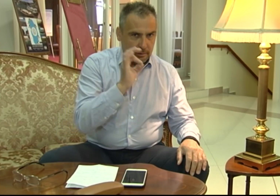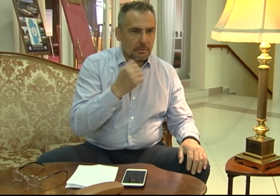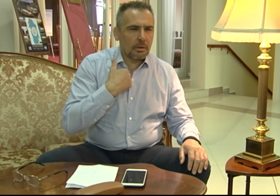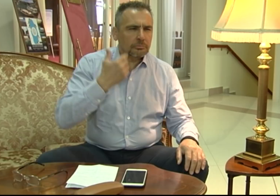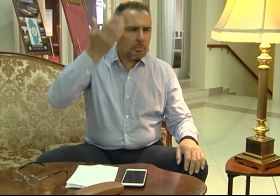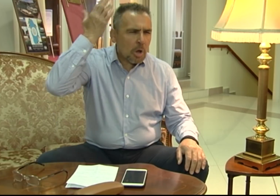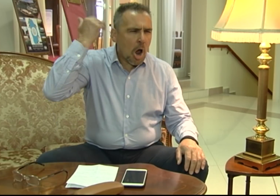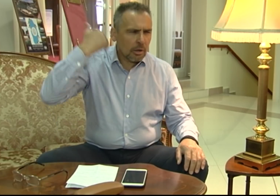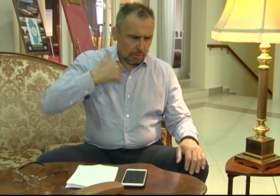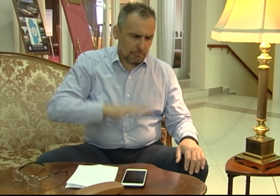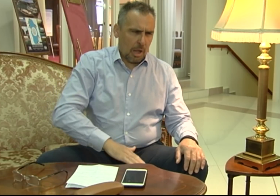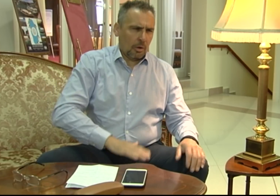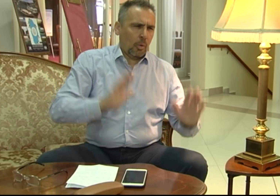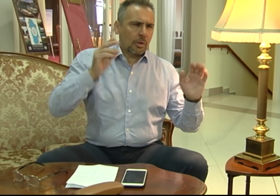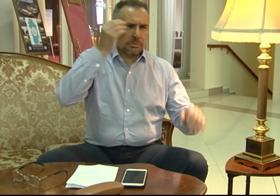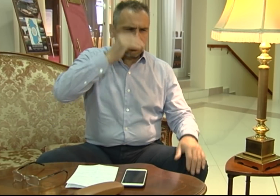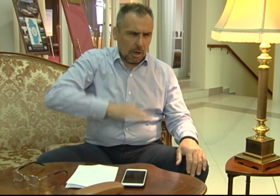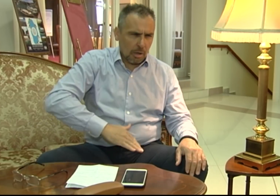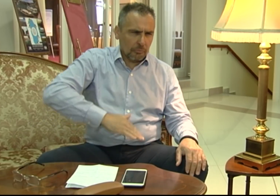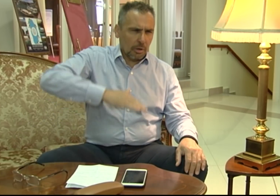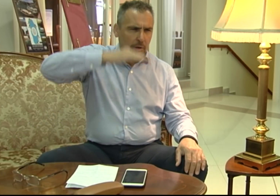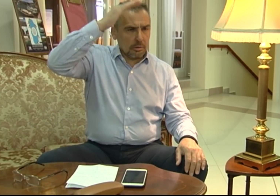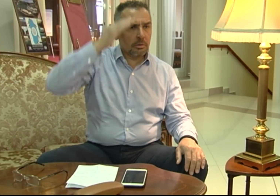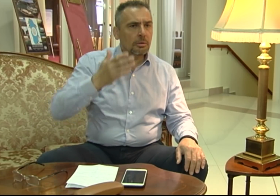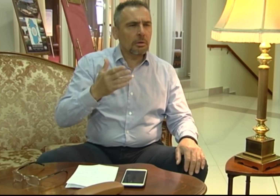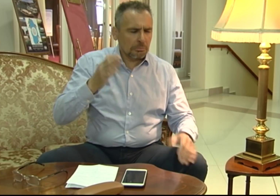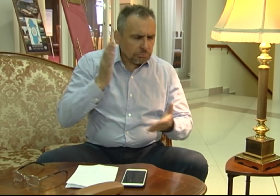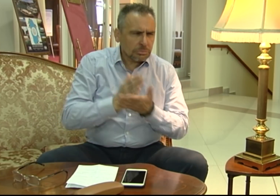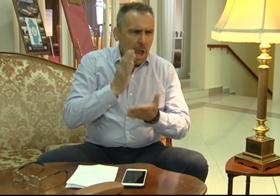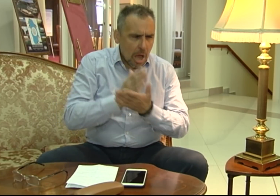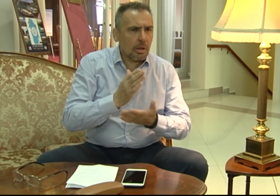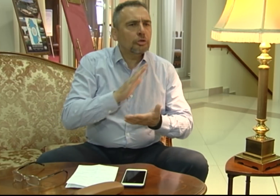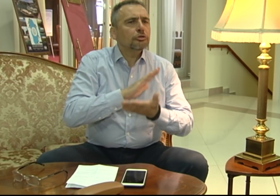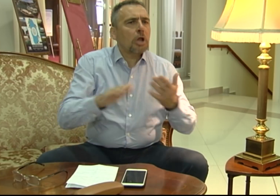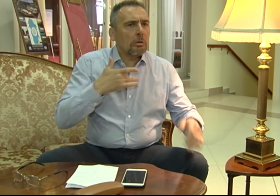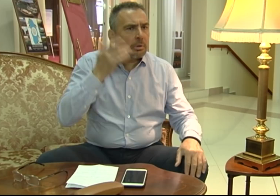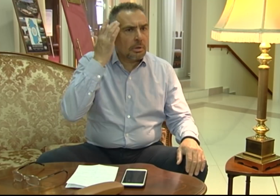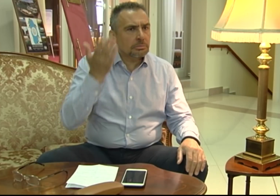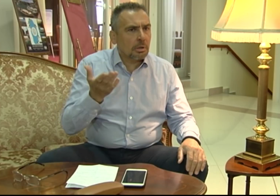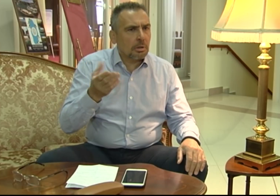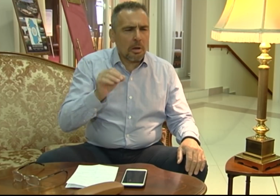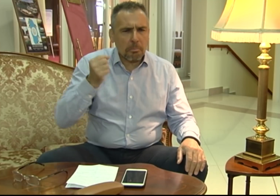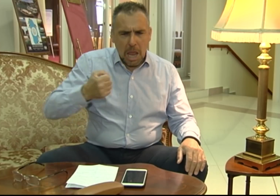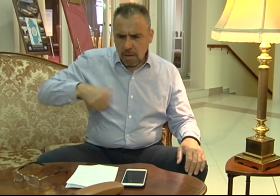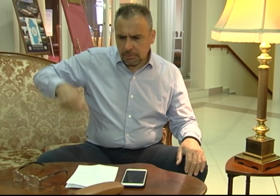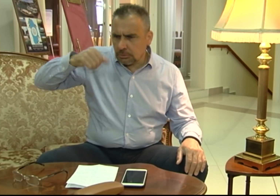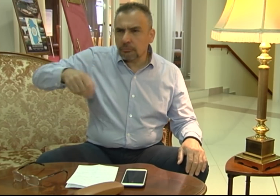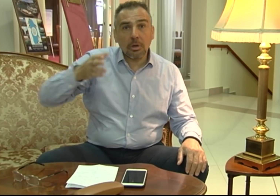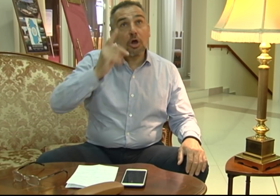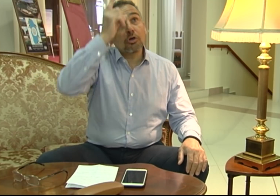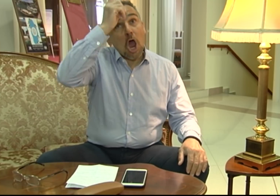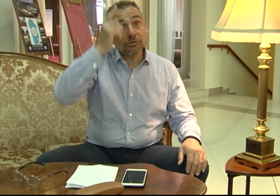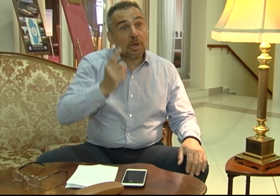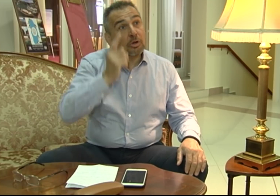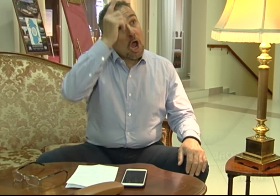Така размислував како дете. И држејќи ја баба ми за рака, пораснав и ништо не разбрав. Господ! Кога